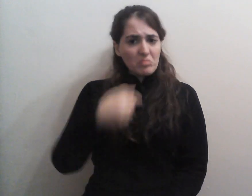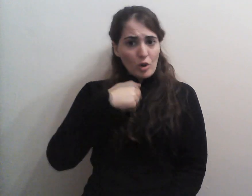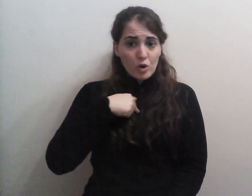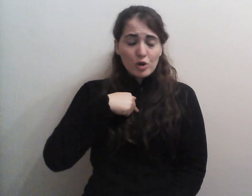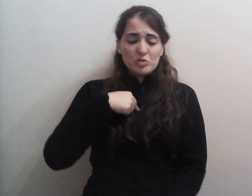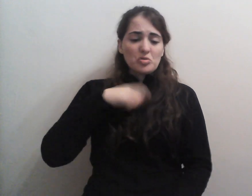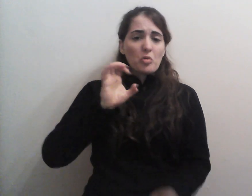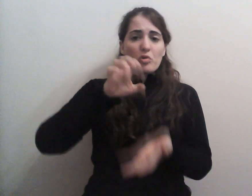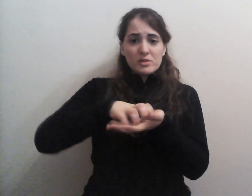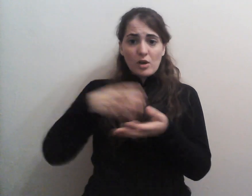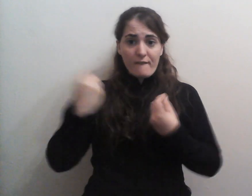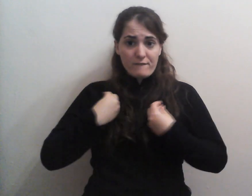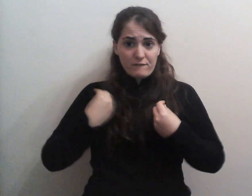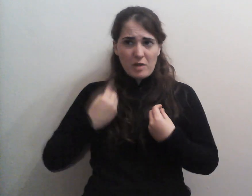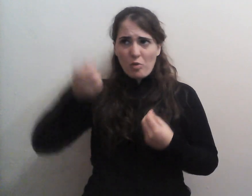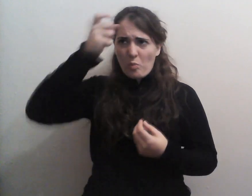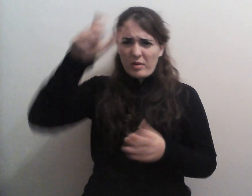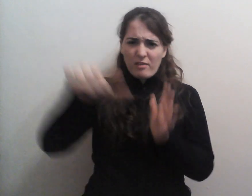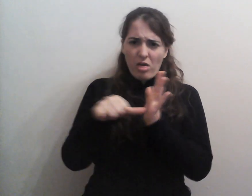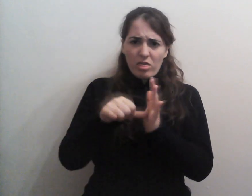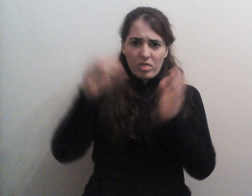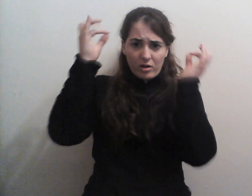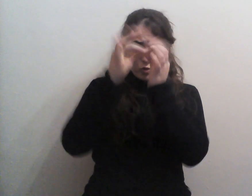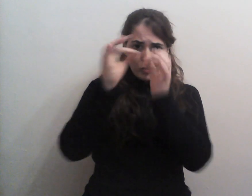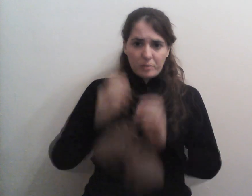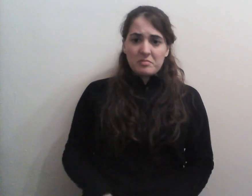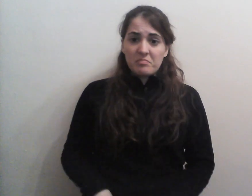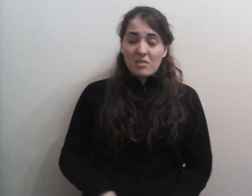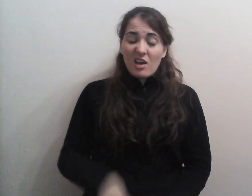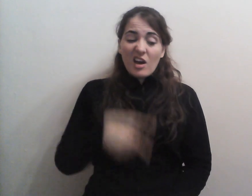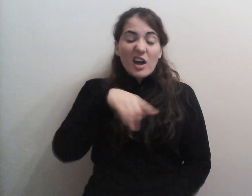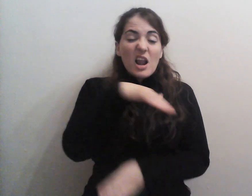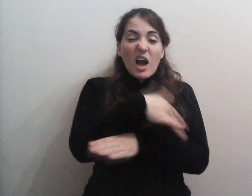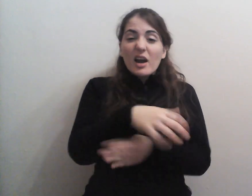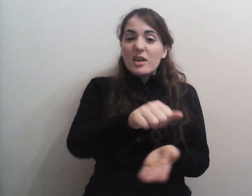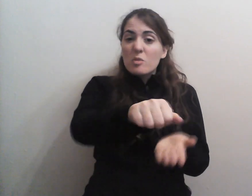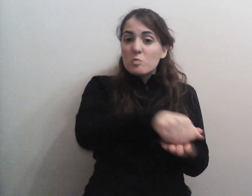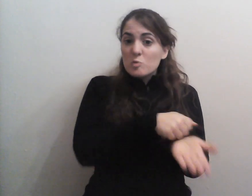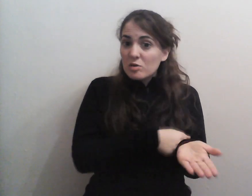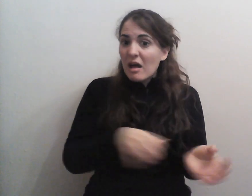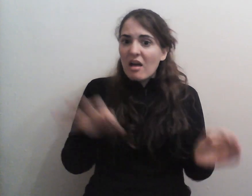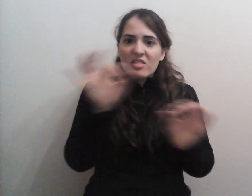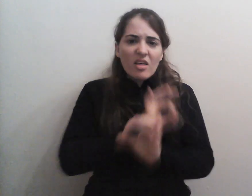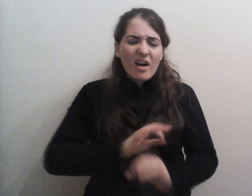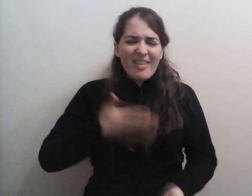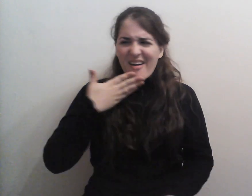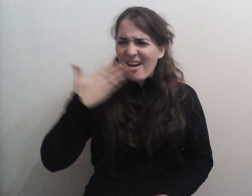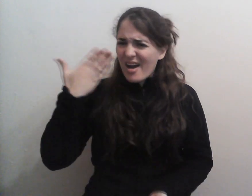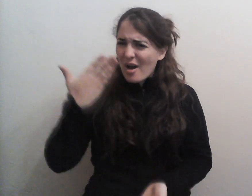un pueblo llamado La Calota, y ahí no sucede absolutamente nada. A veces a las 3 de la tarde nada un perro, y salvo